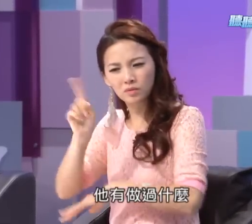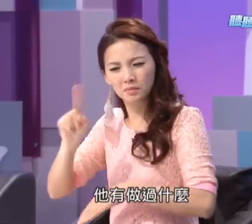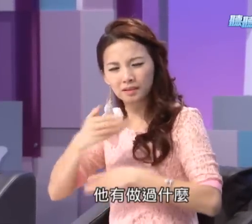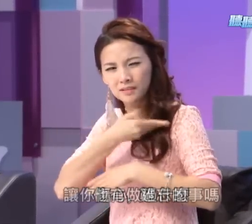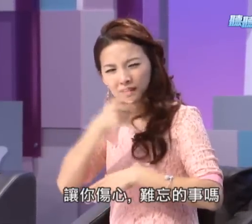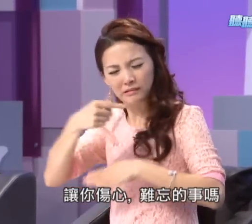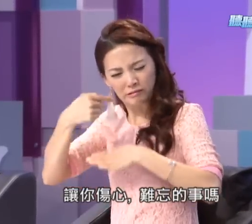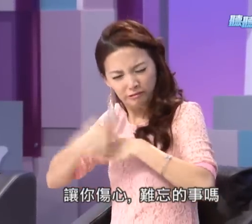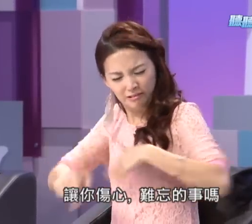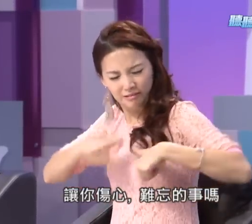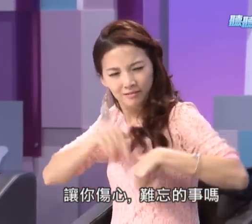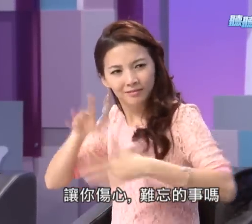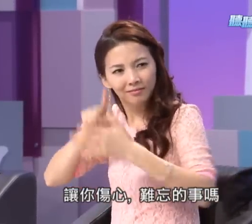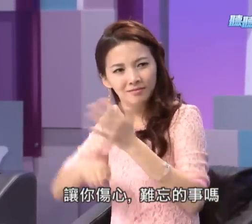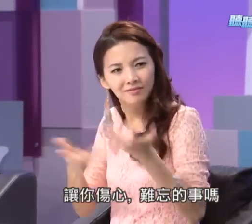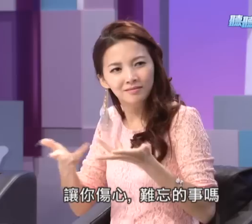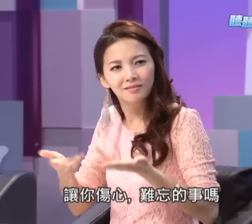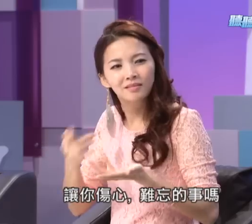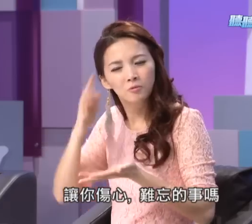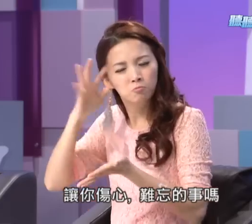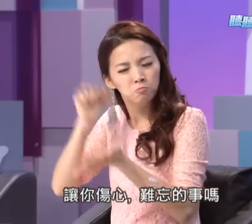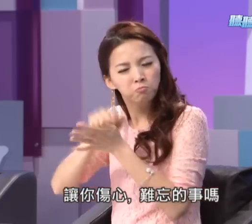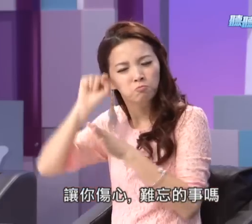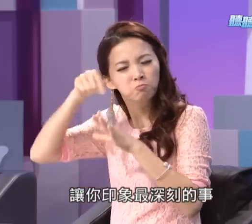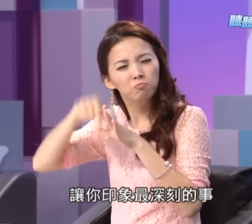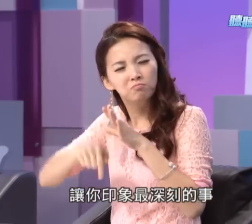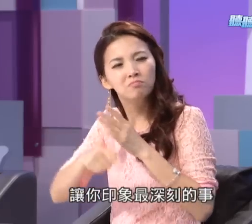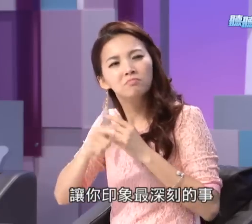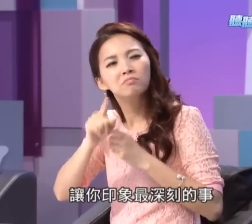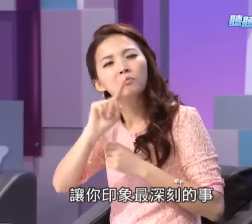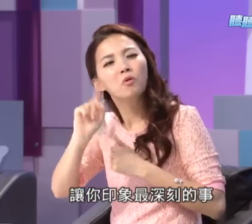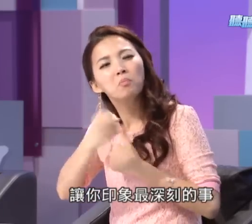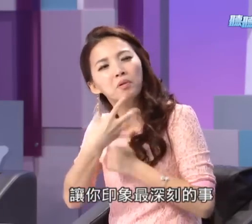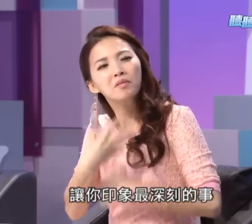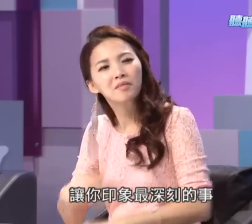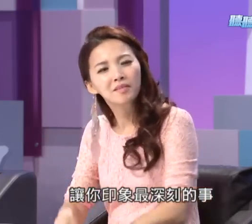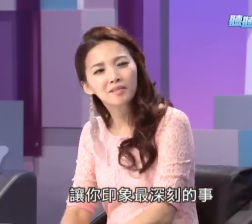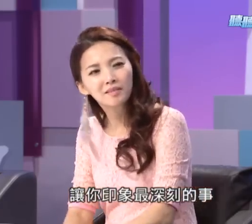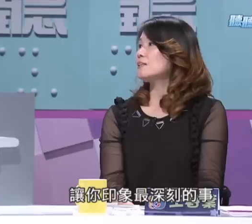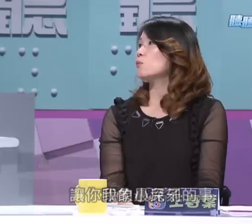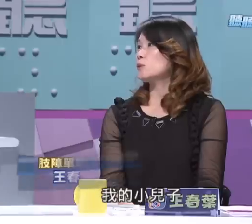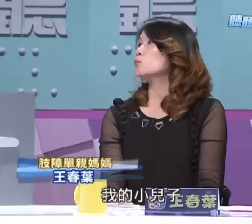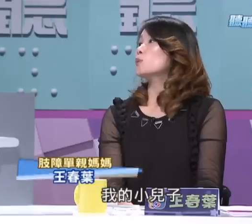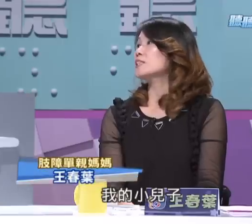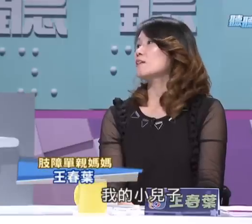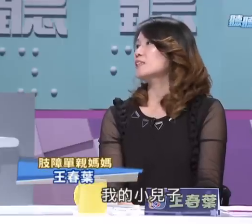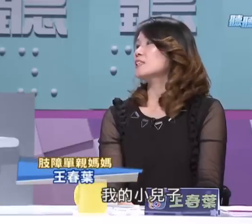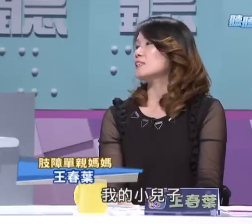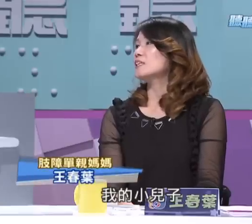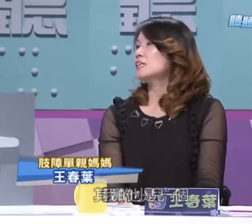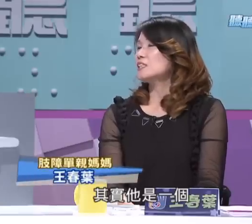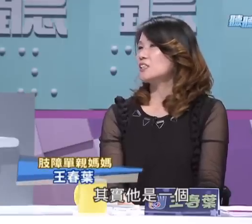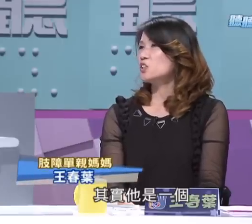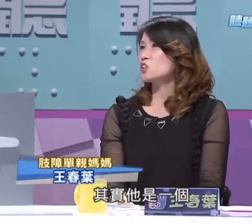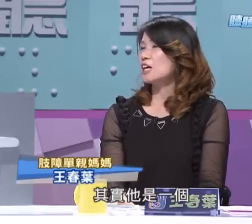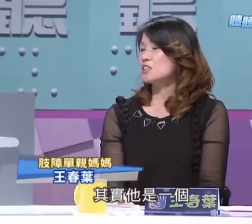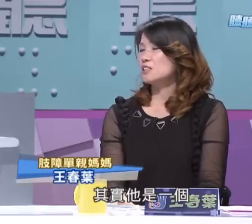什么让你伤心难忘的事吗？让你印象最深刻的事？ 我的小儿子，其实他是一个